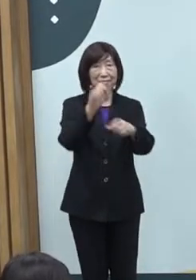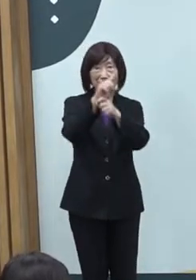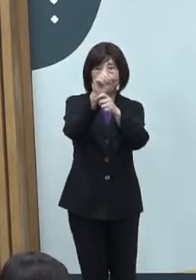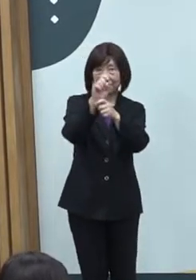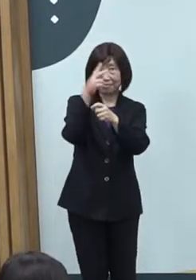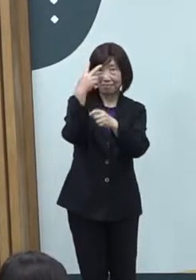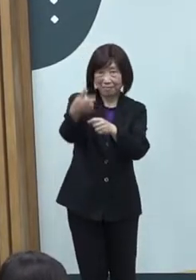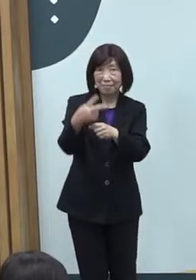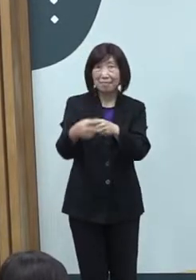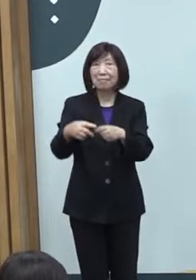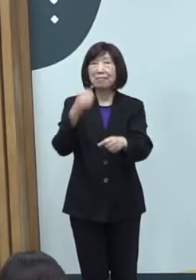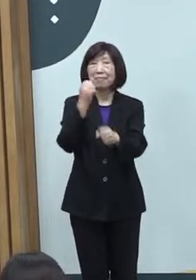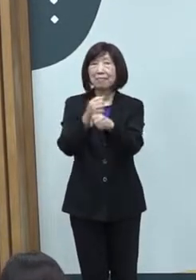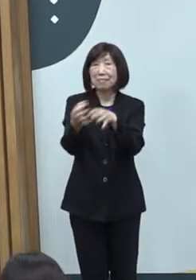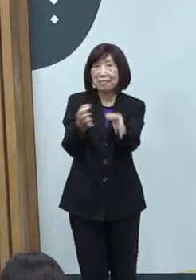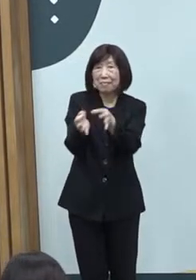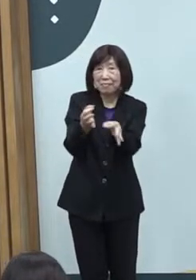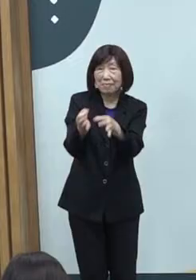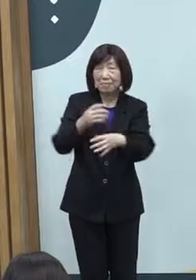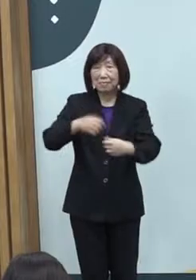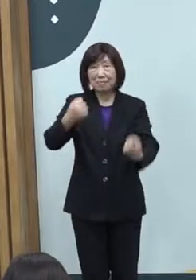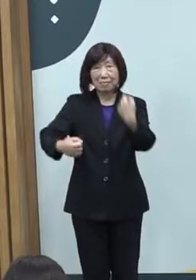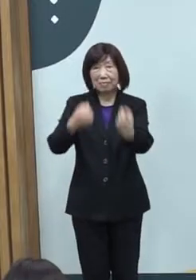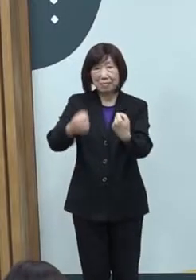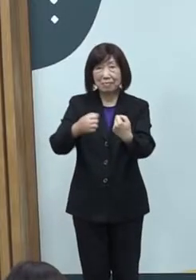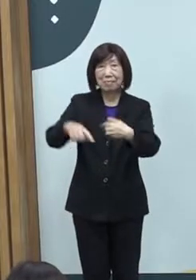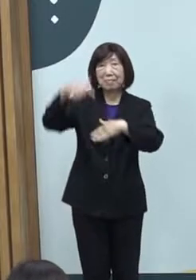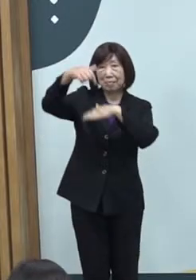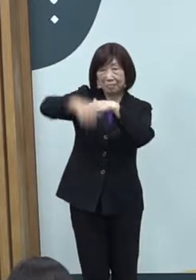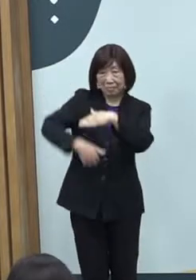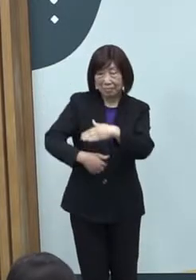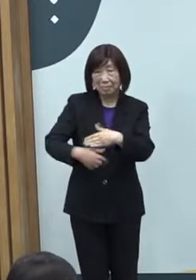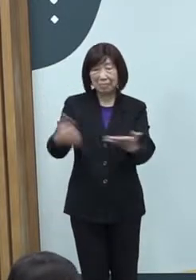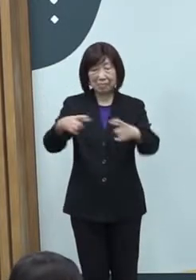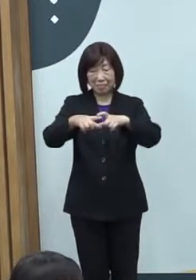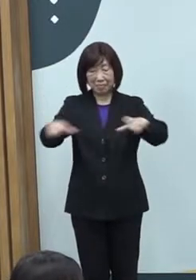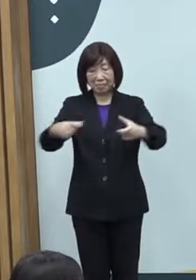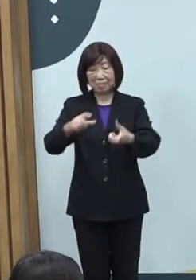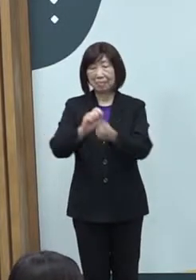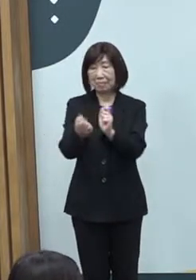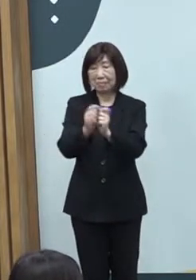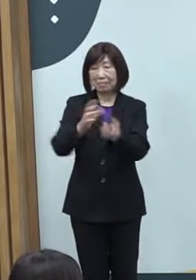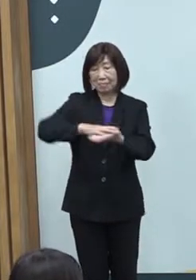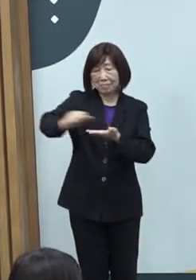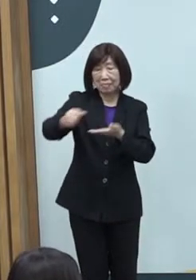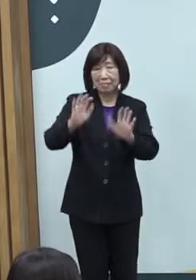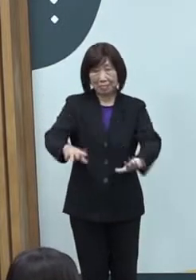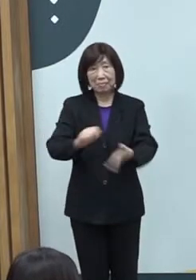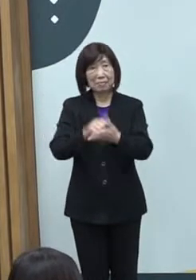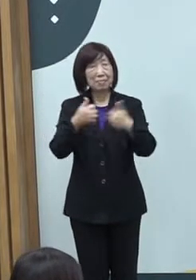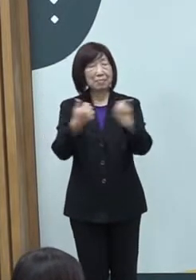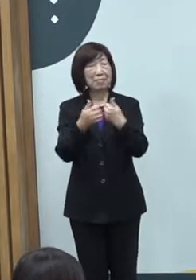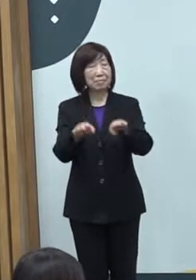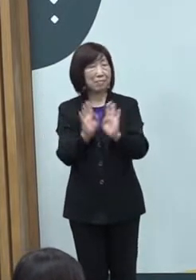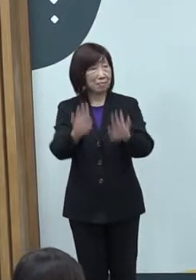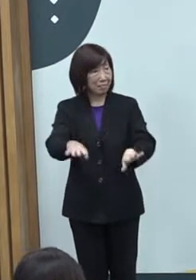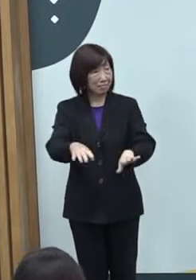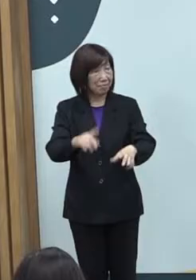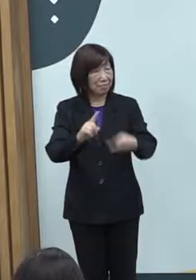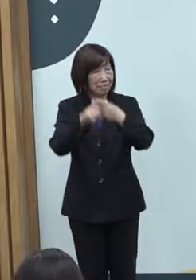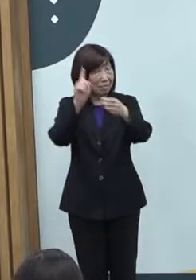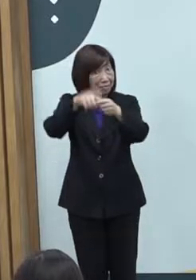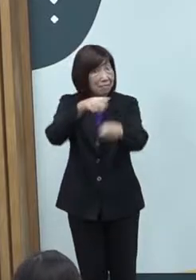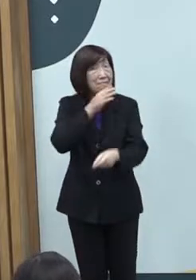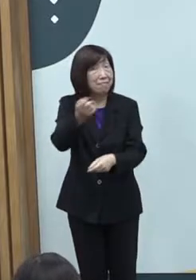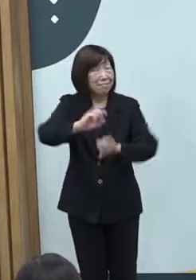112年营业用车辆下期使用牌照税在今天呢举办的开征记者会。最主要呢，就是要告诉所有的纳税